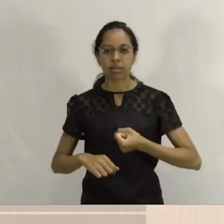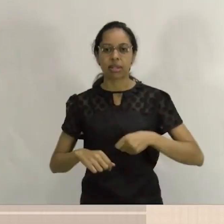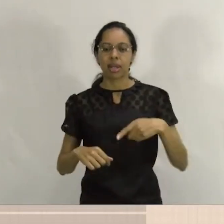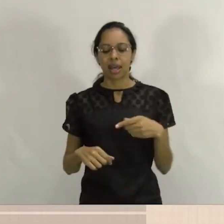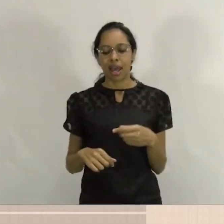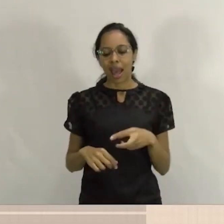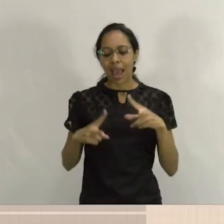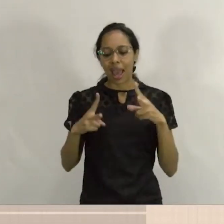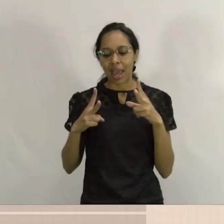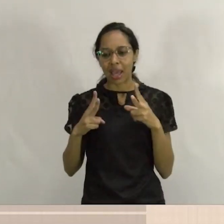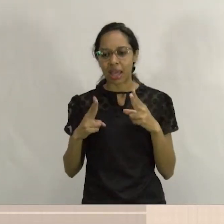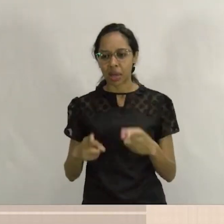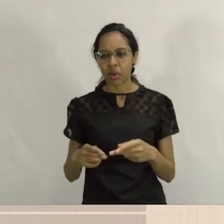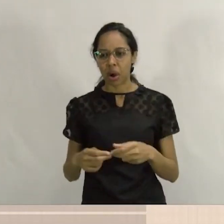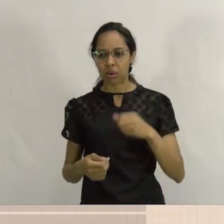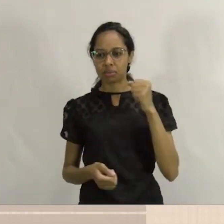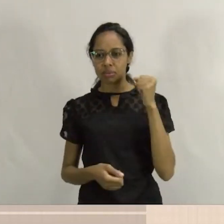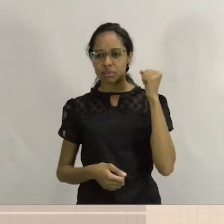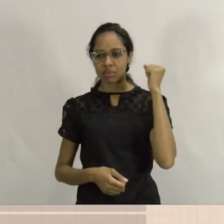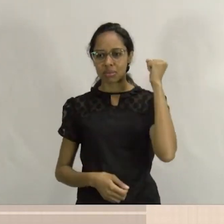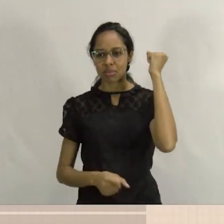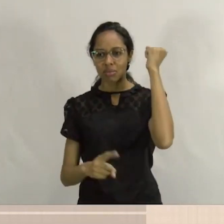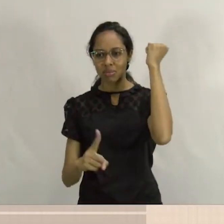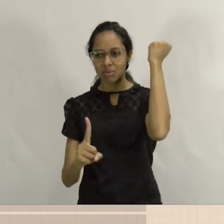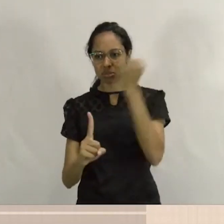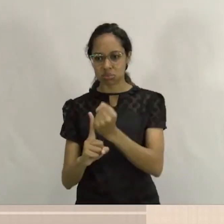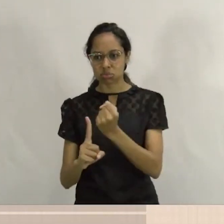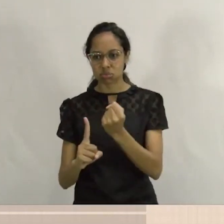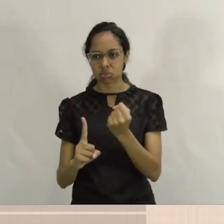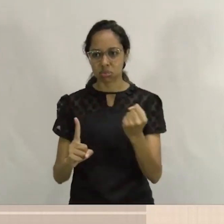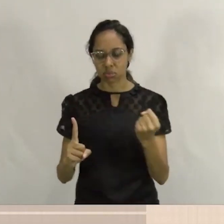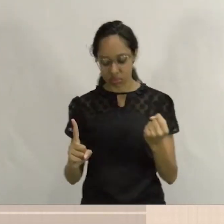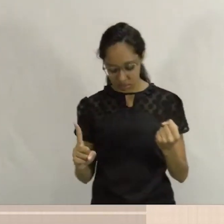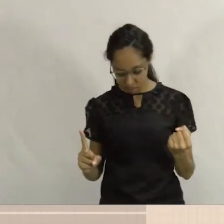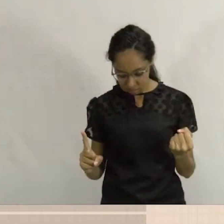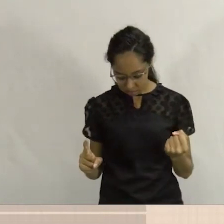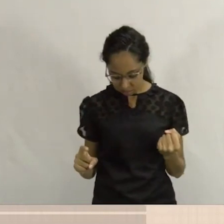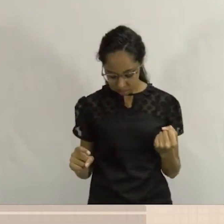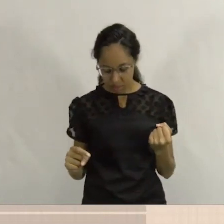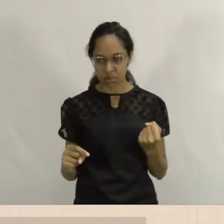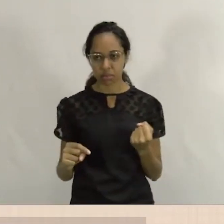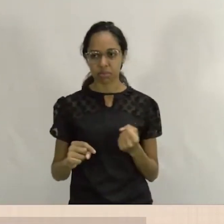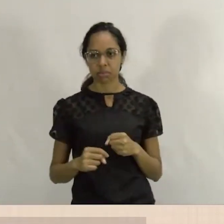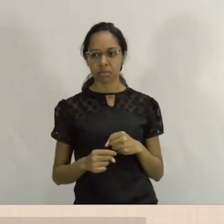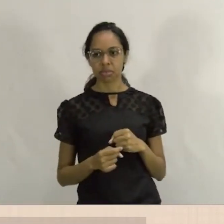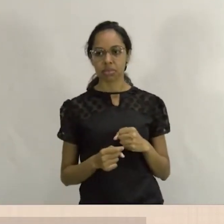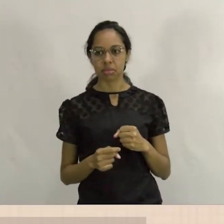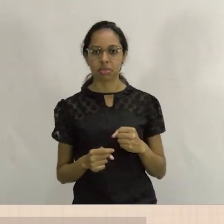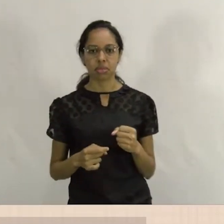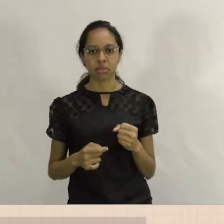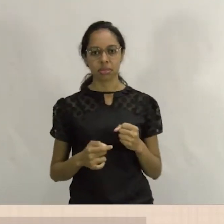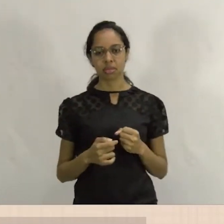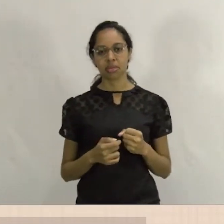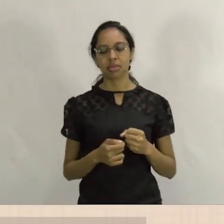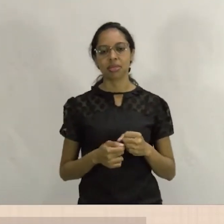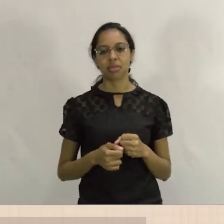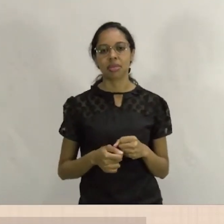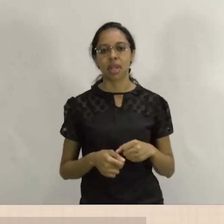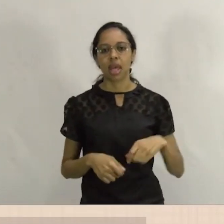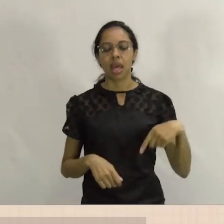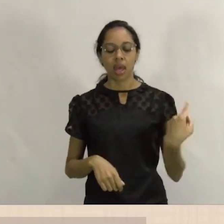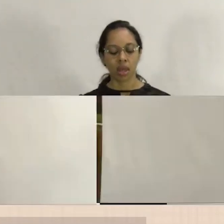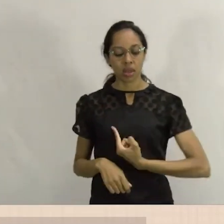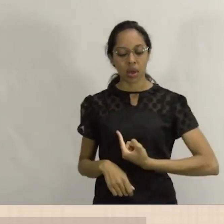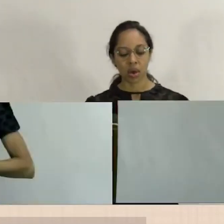todo assassino não tem a vida eterna permanente em si. Nisto conhecemos o amor que